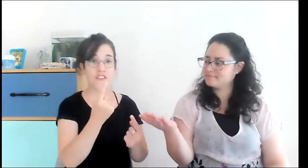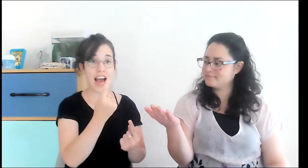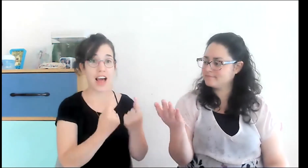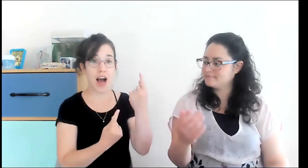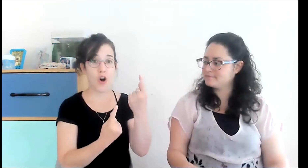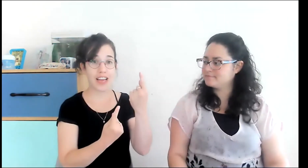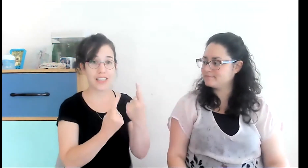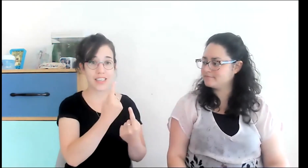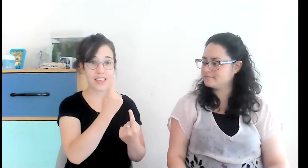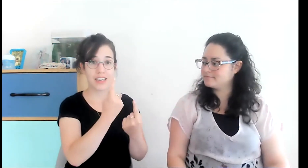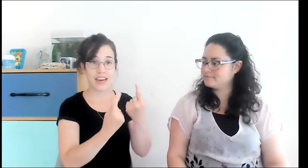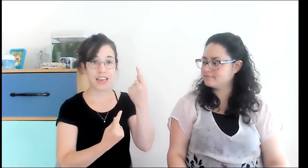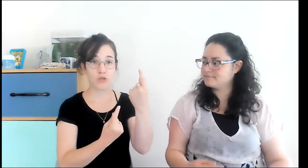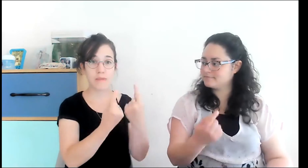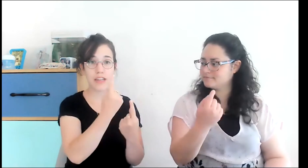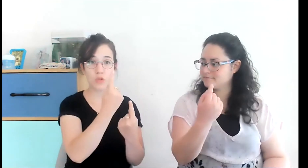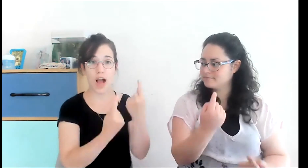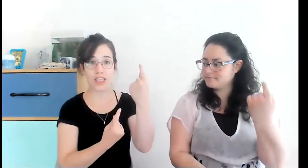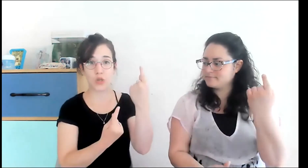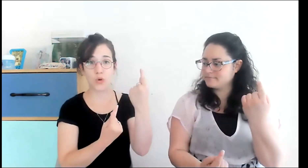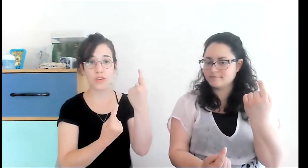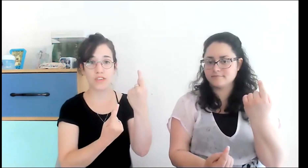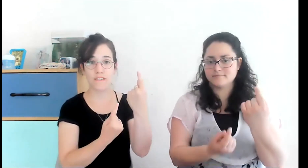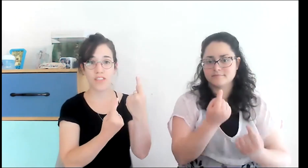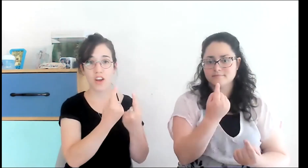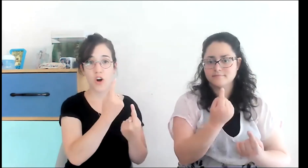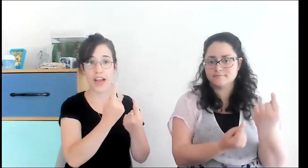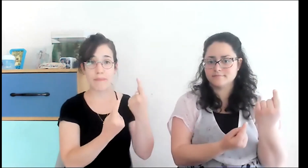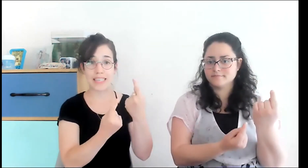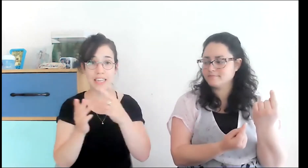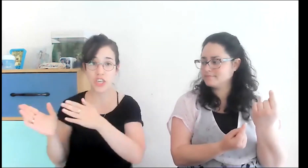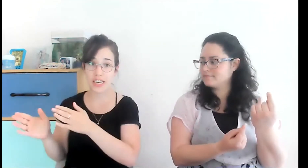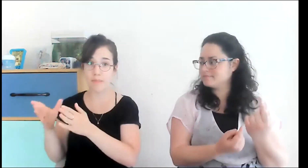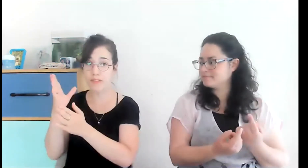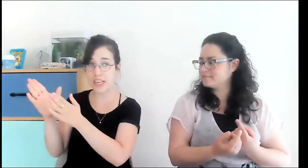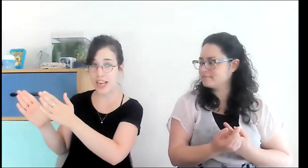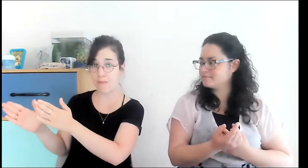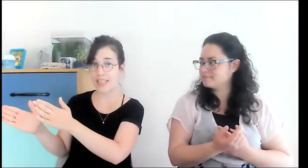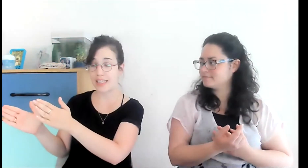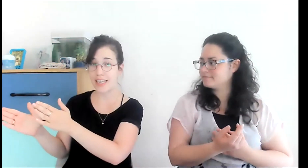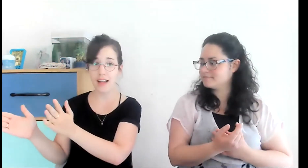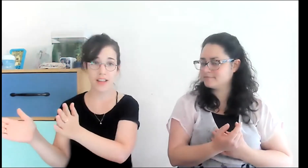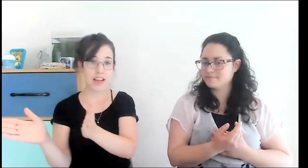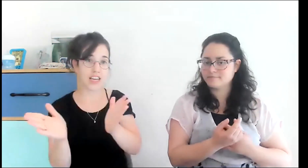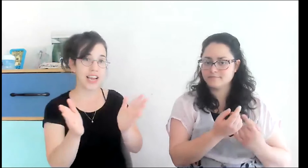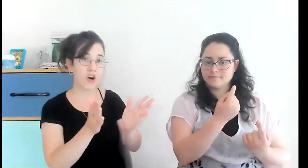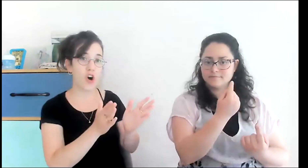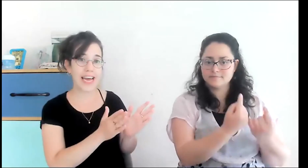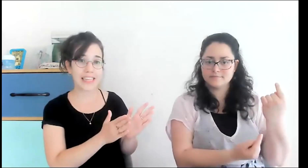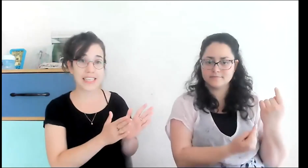ועל העוקץ. אנחנו עושים מין תנועה כזו, אוקיי? בצד השני, אם דבש היה בצד הזה, עכשיו עוקץ זה